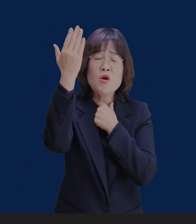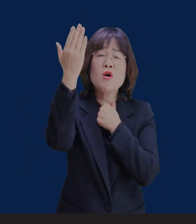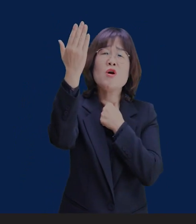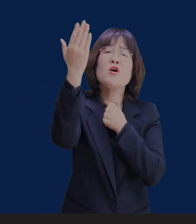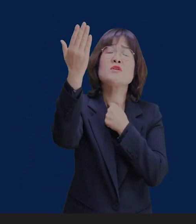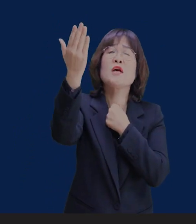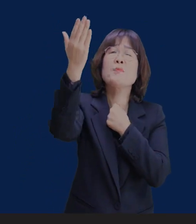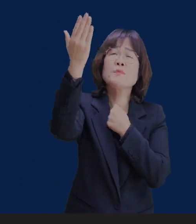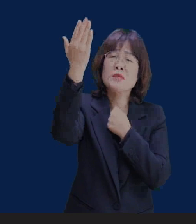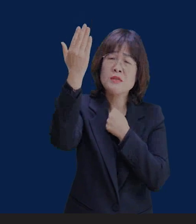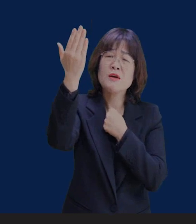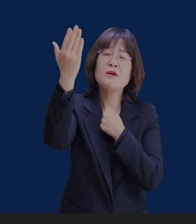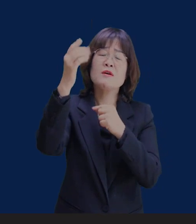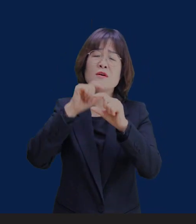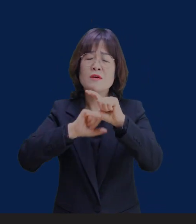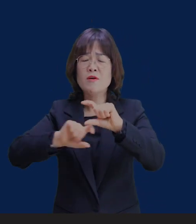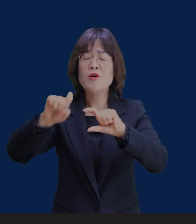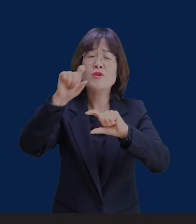주소서. 주님만을